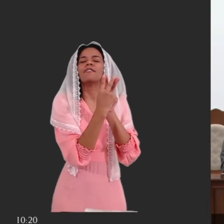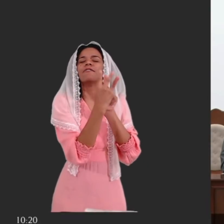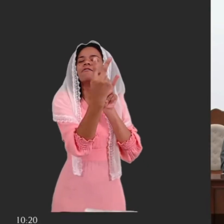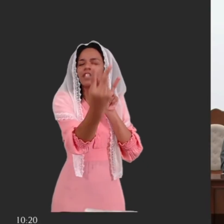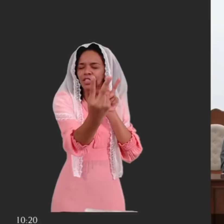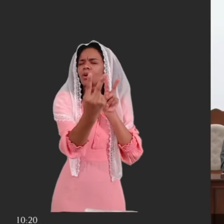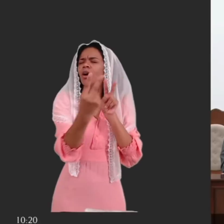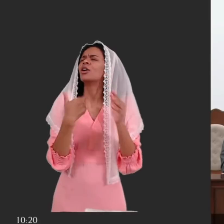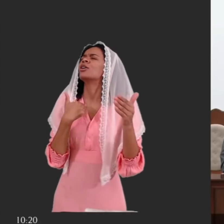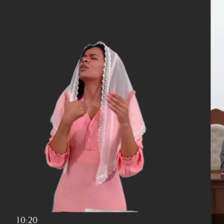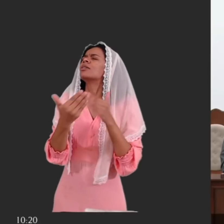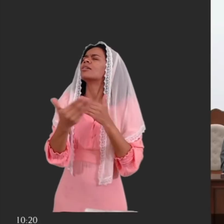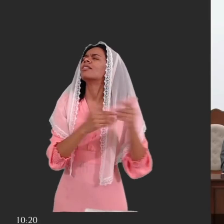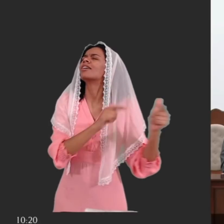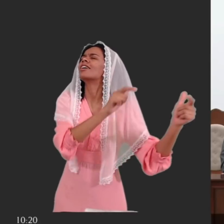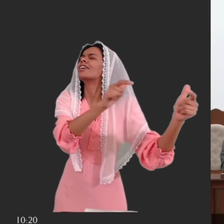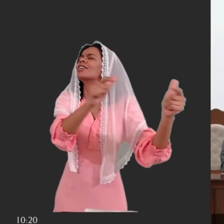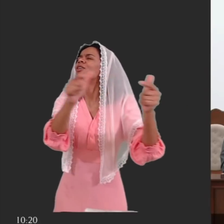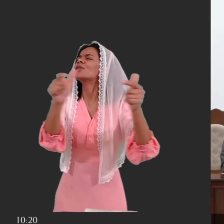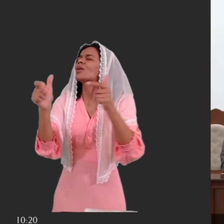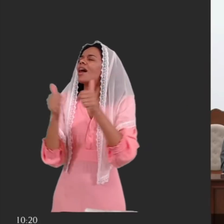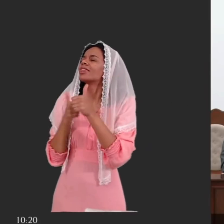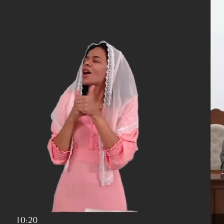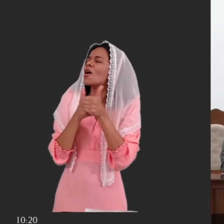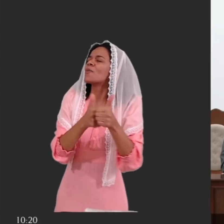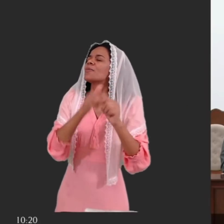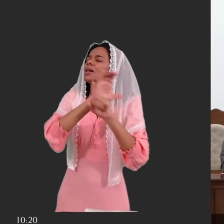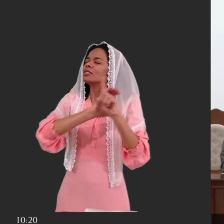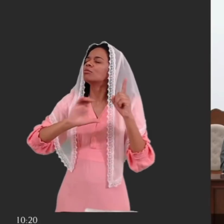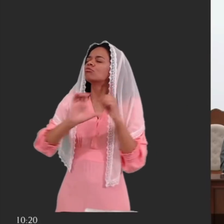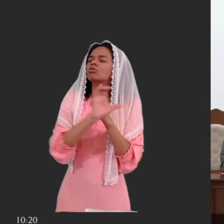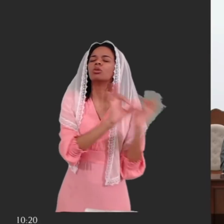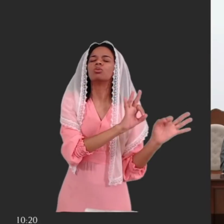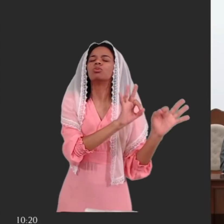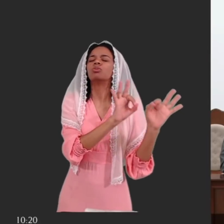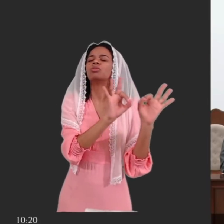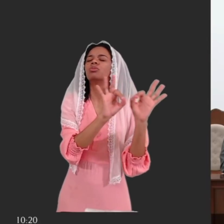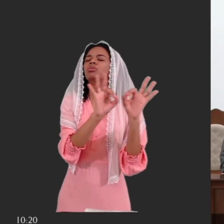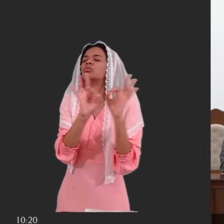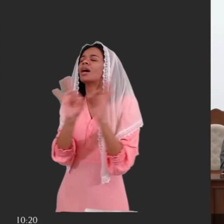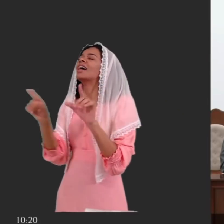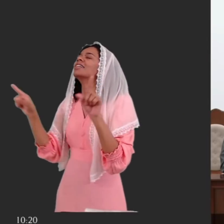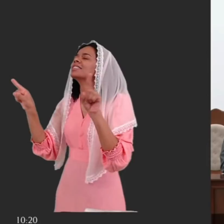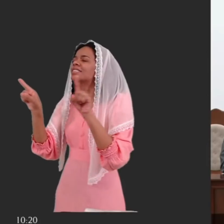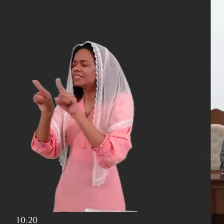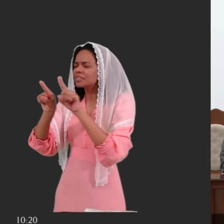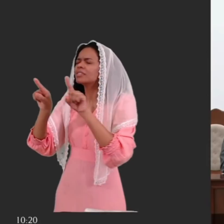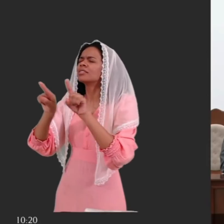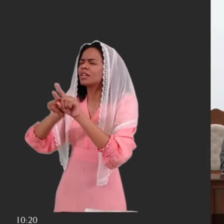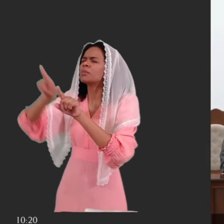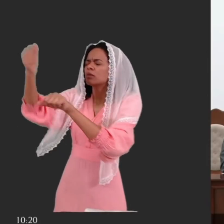onde estiver, Senhor, estão acompanhando este santo culto. Que a tua presença,